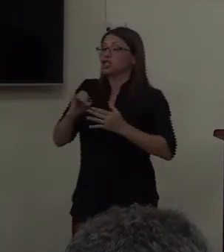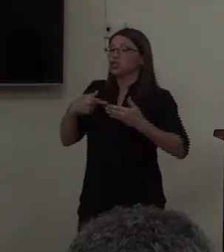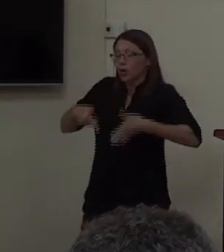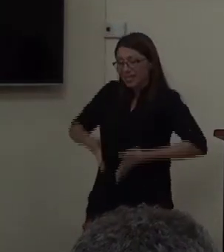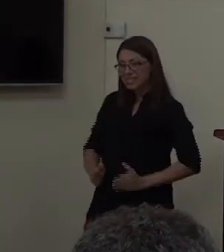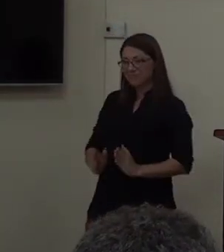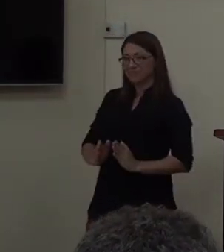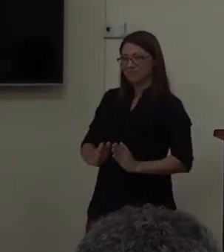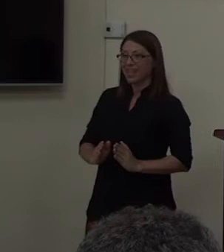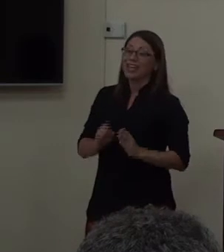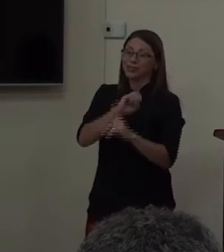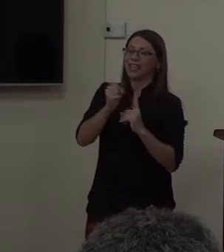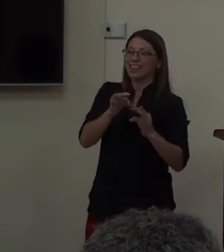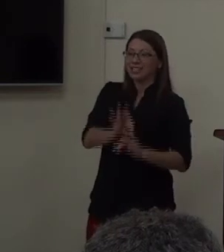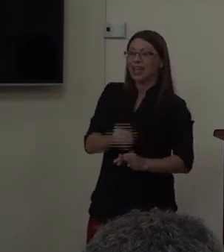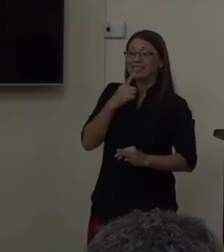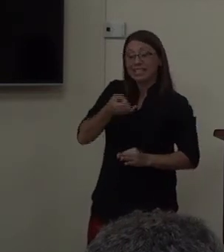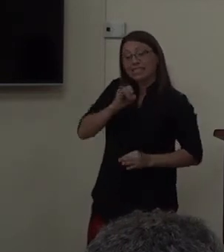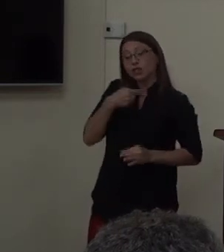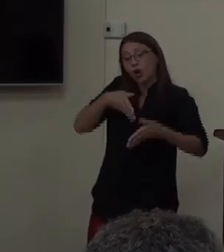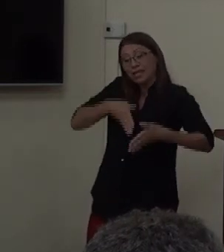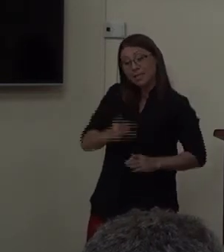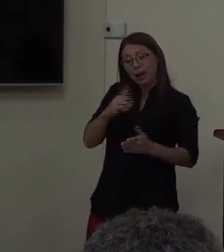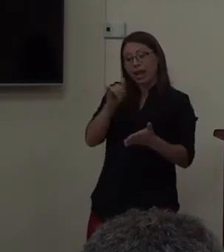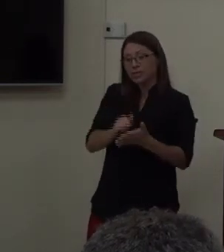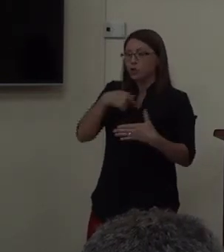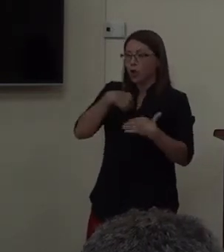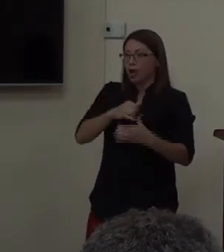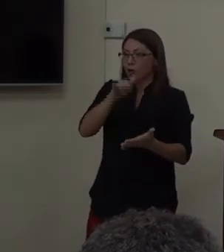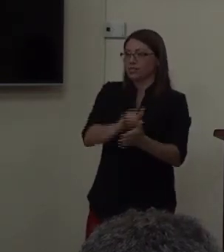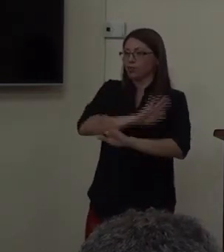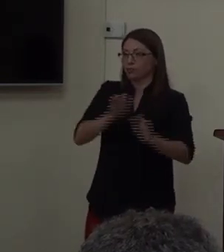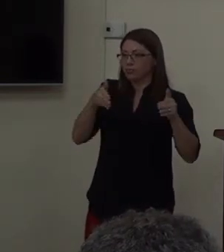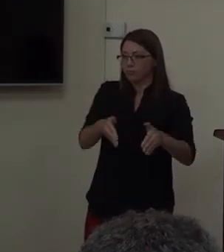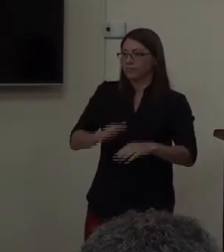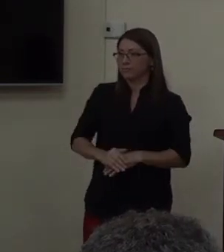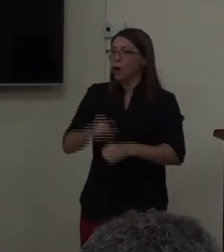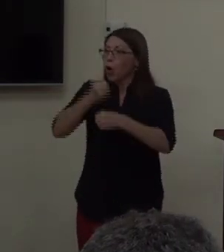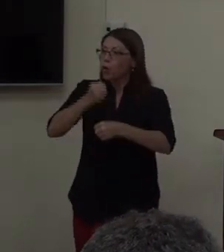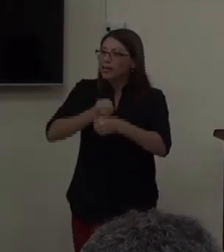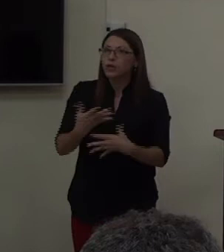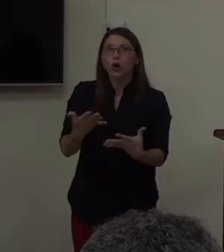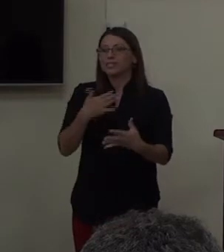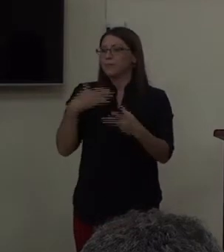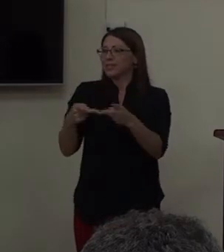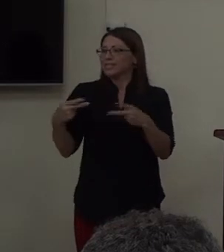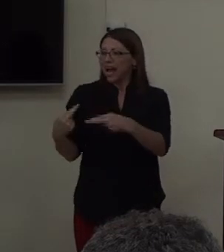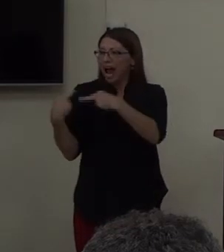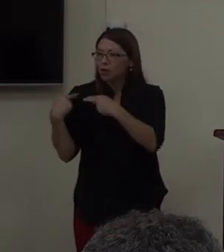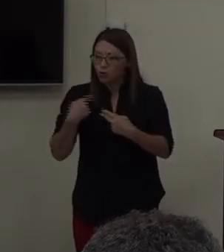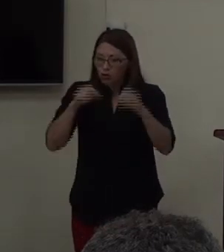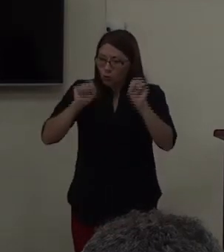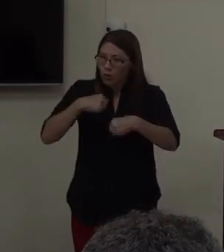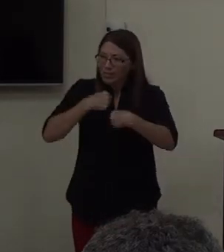según en la sociedad tradicional, si nací para esto, hago esto, ¿verdad? Es decir, entonces, las ocupaciones, los cargos, lo que yo puedo hacer en la vida, muchas veces he